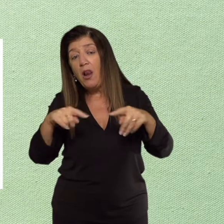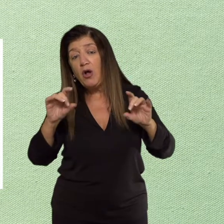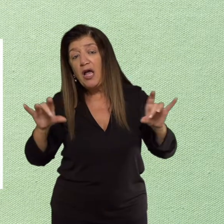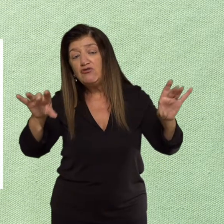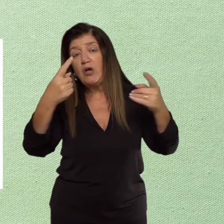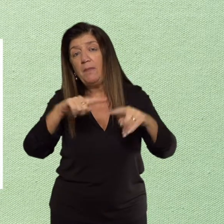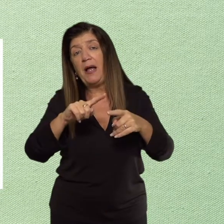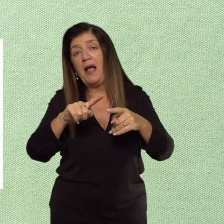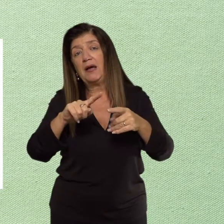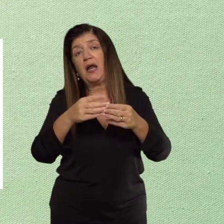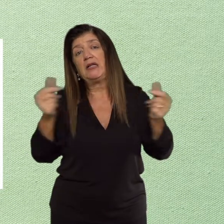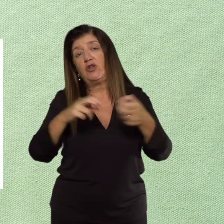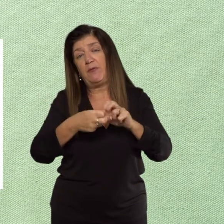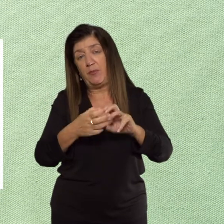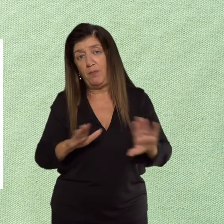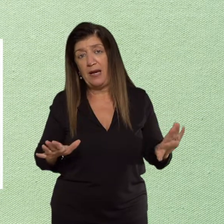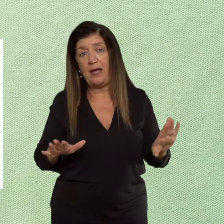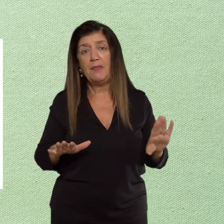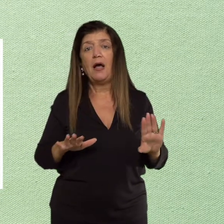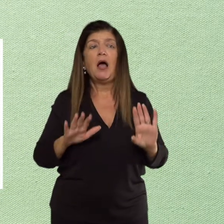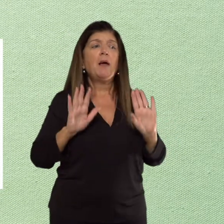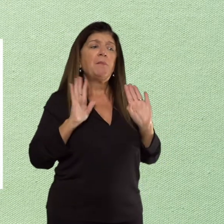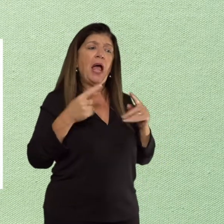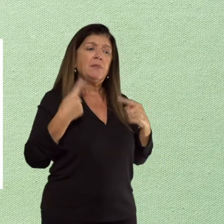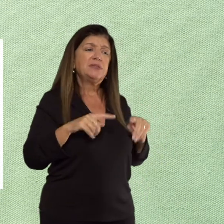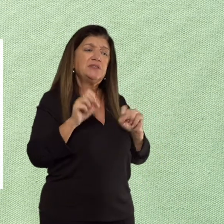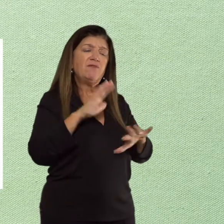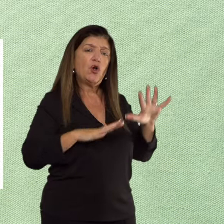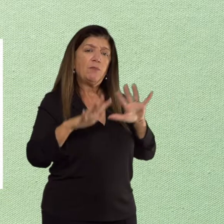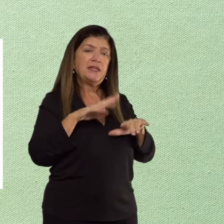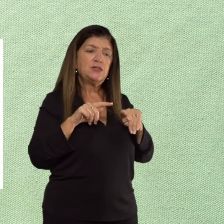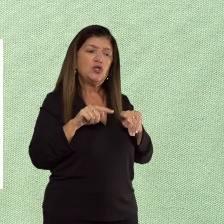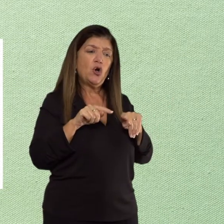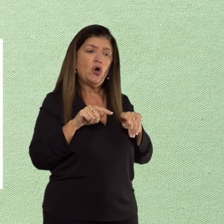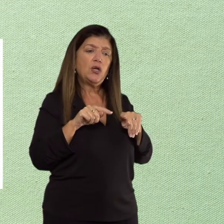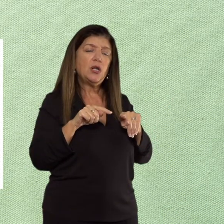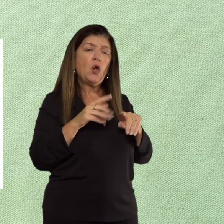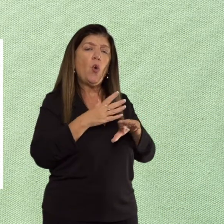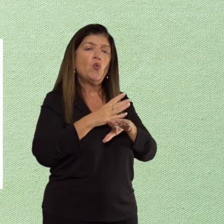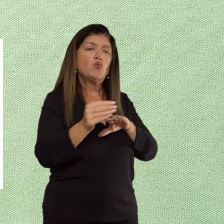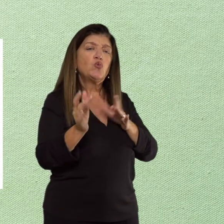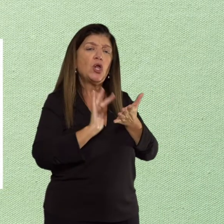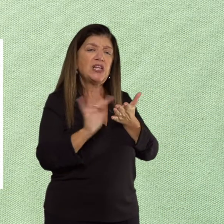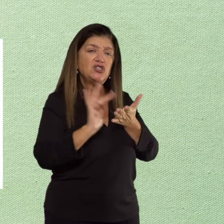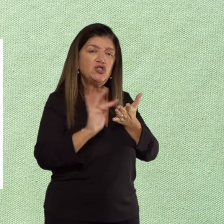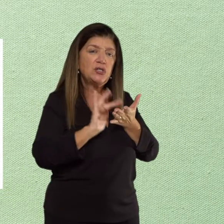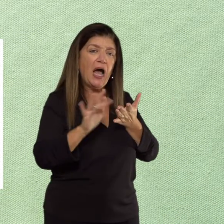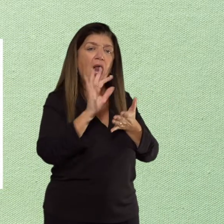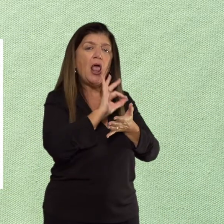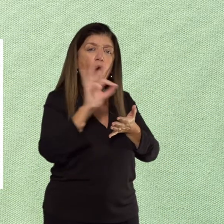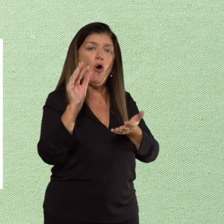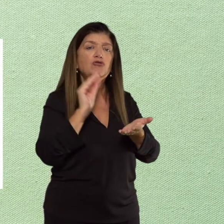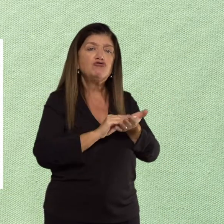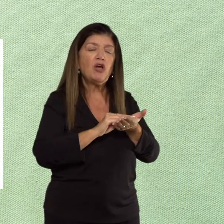Ma tutte queste informazioni qui sono, e non solo, anche le richieste, sono tutte digitalizzate oppure esistono anche degli sportelli in